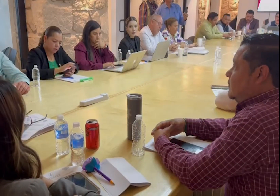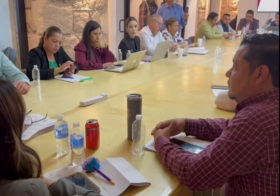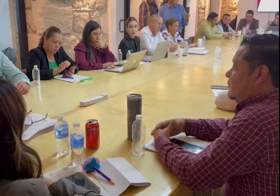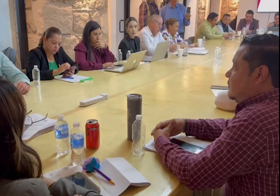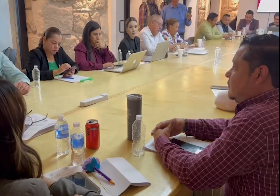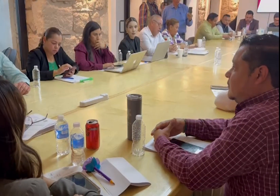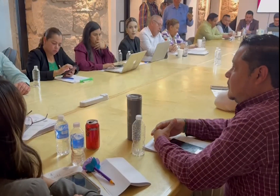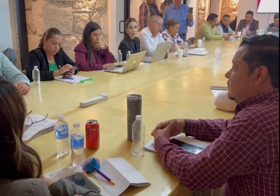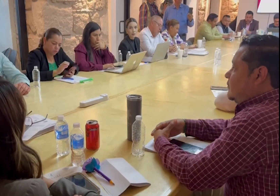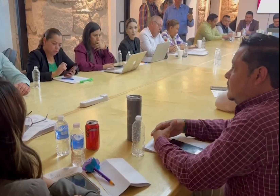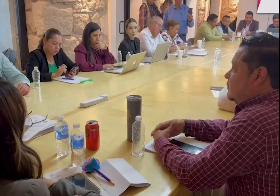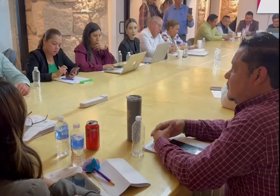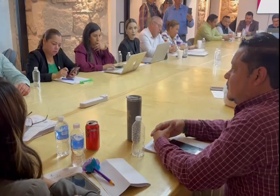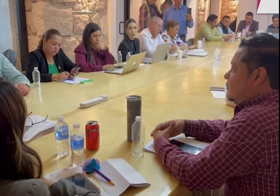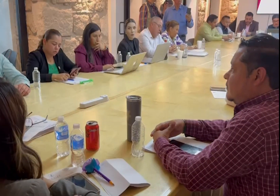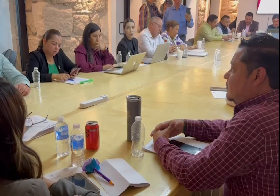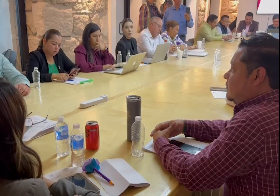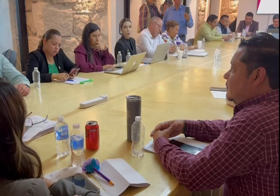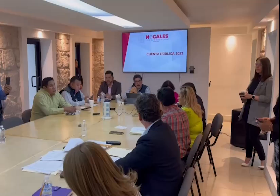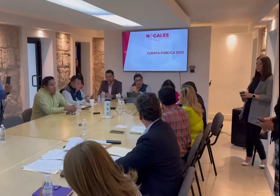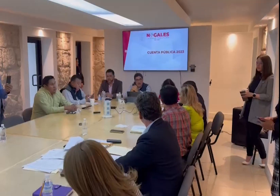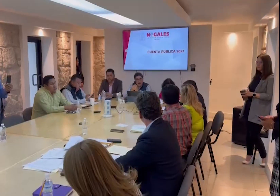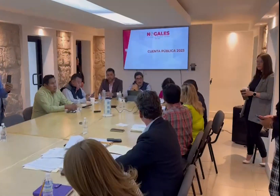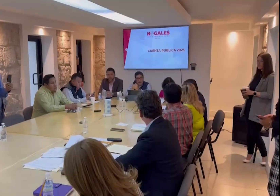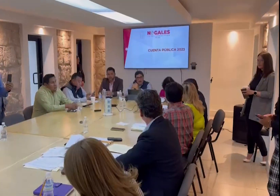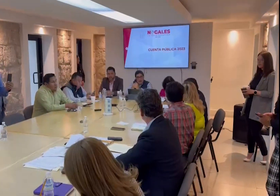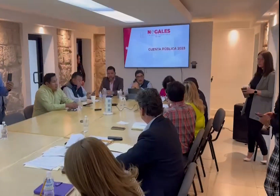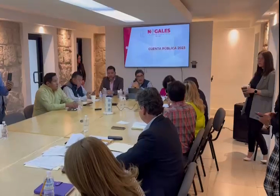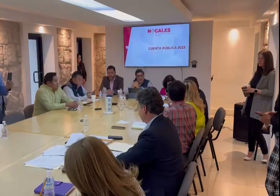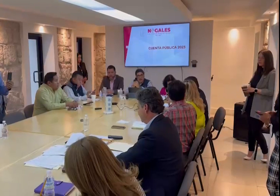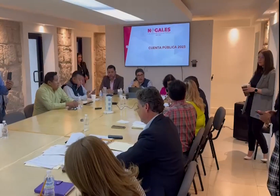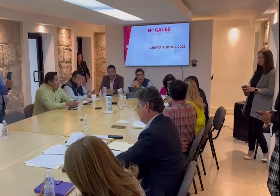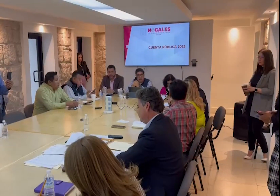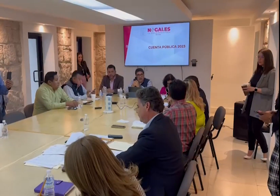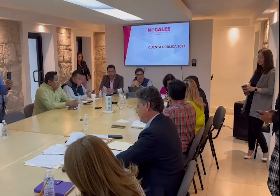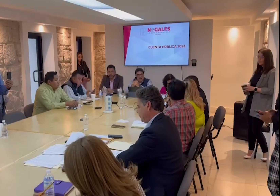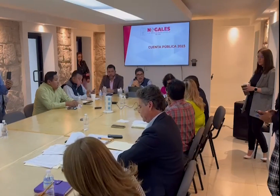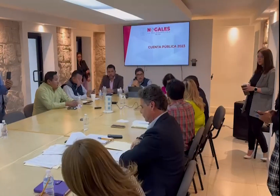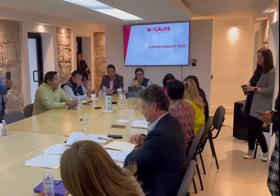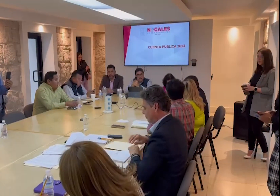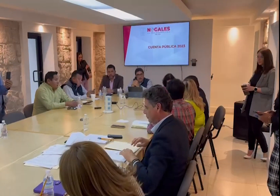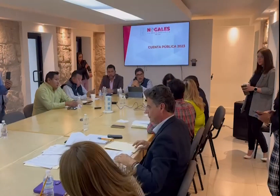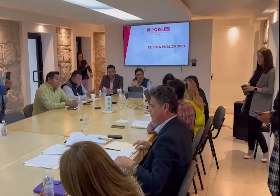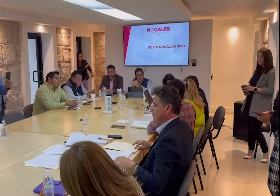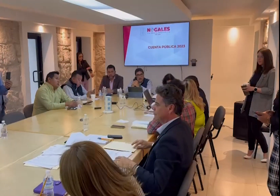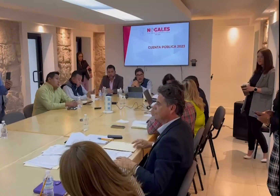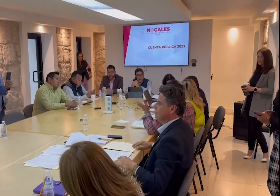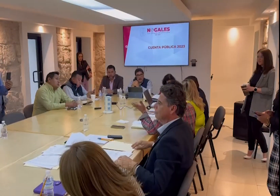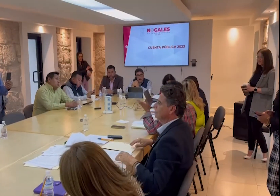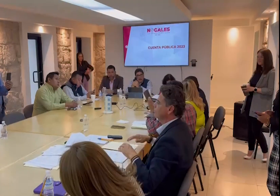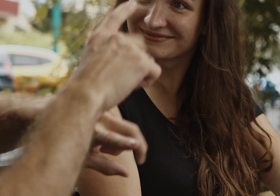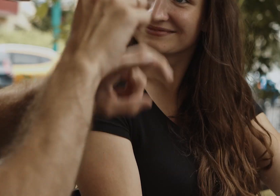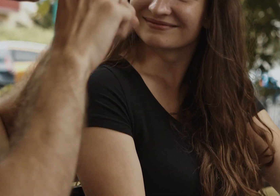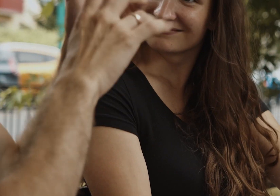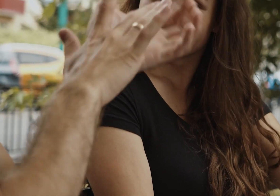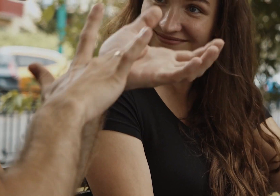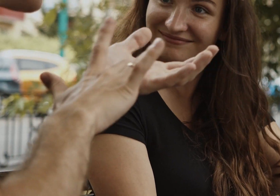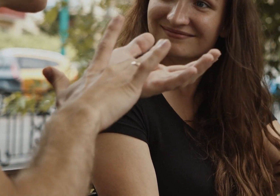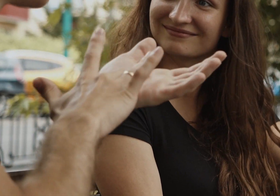en funciones tras la licencia solicitada de Francisco Bojórquez. De acuerdo a Teresa Hernández, quien además por 17 años ha